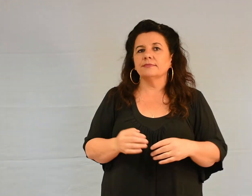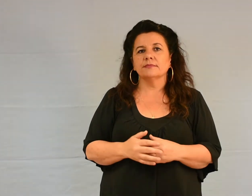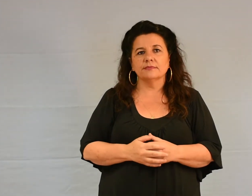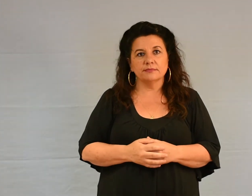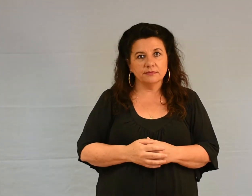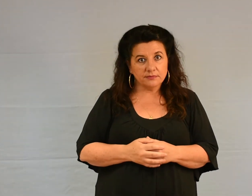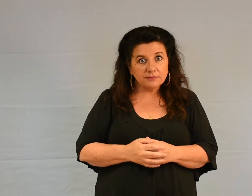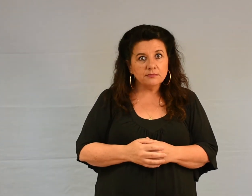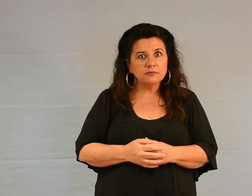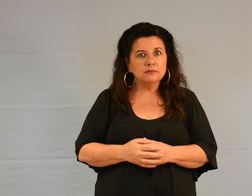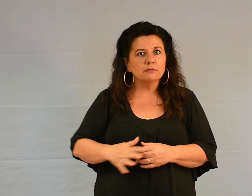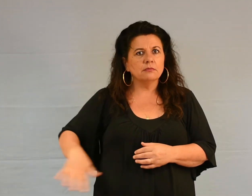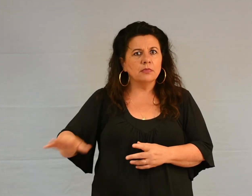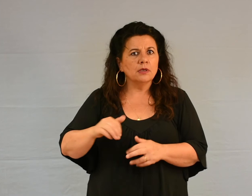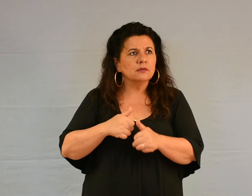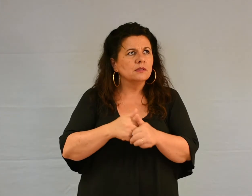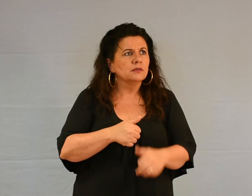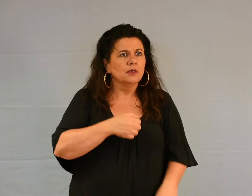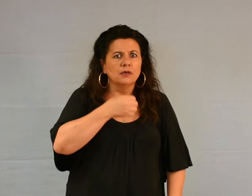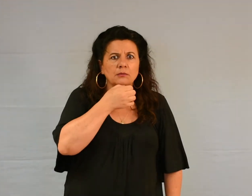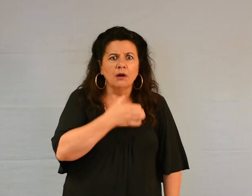De plus en plus déconcertés, les disciples se demandaient entre eux :